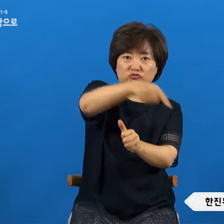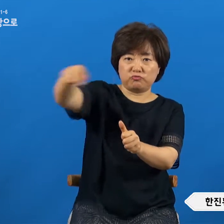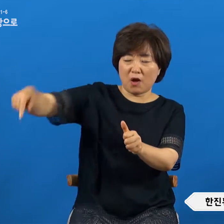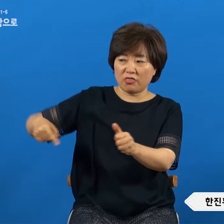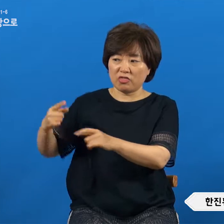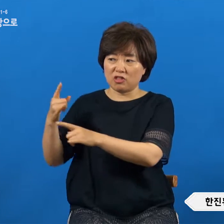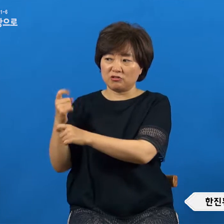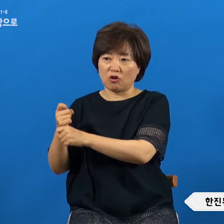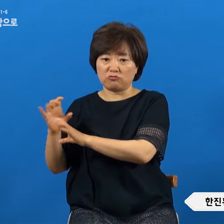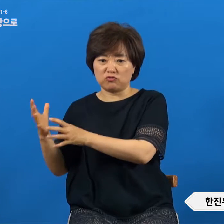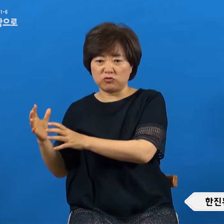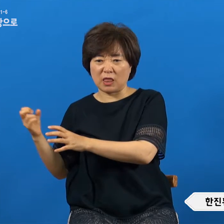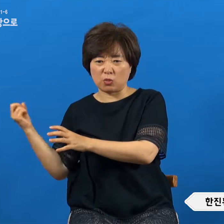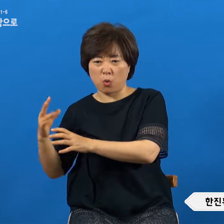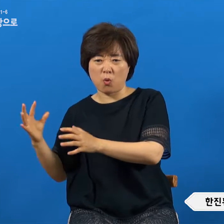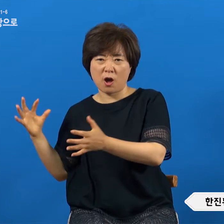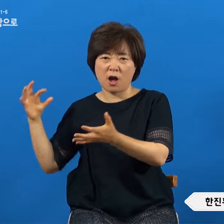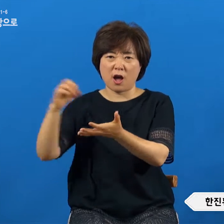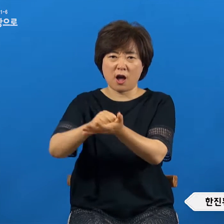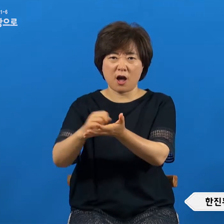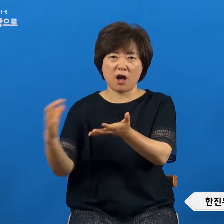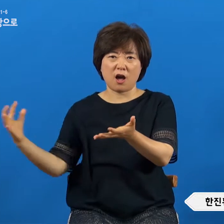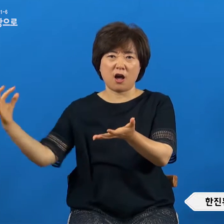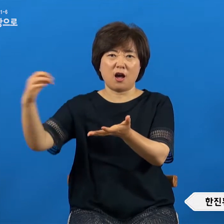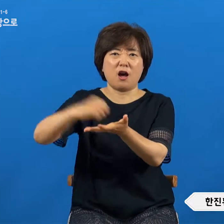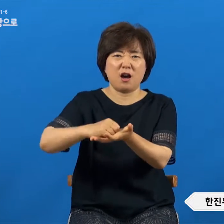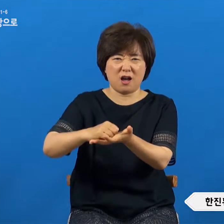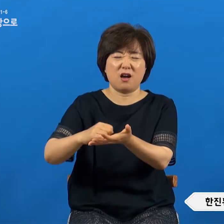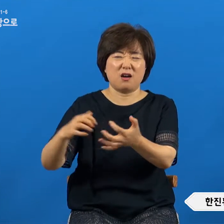적국은 금방 다시 침공에 들어올 것입니다.